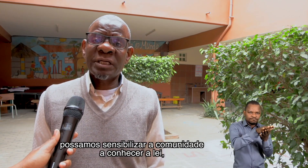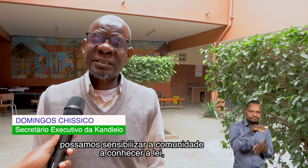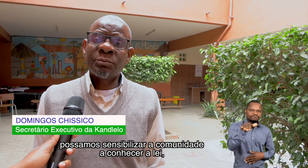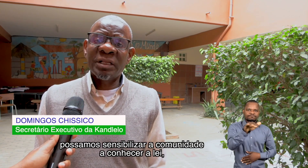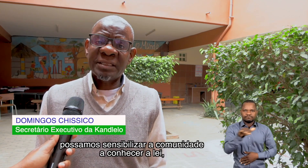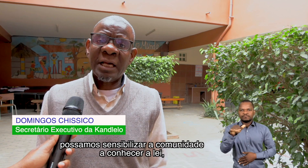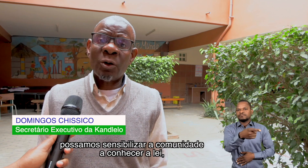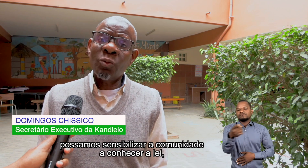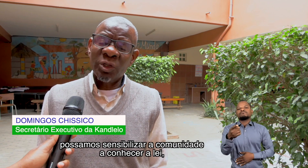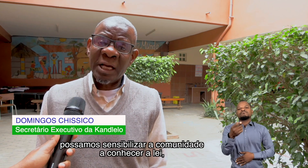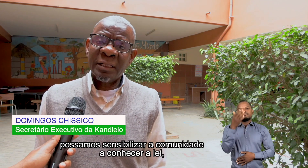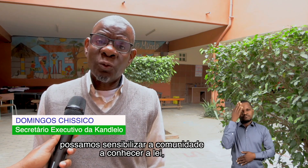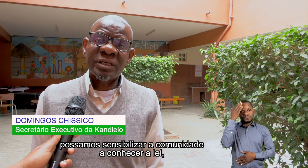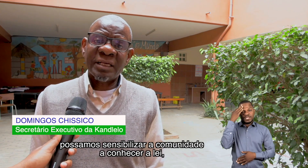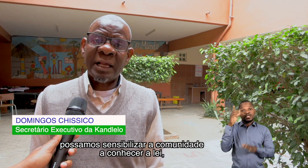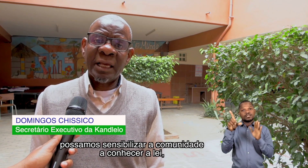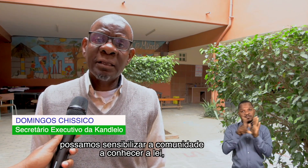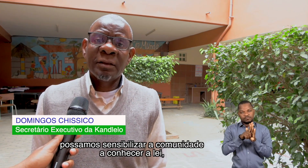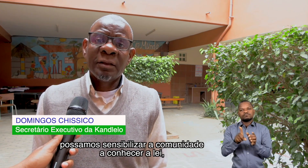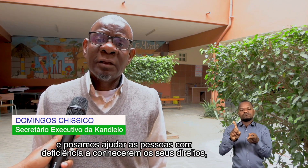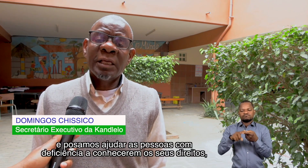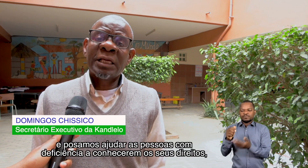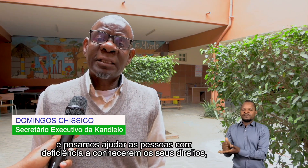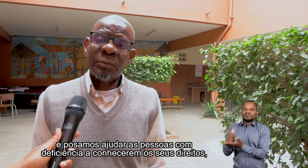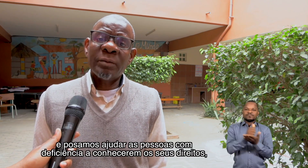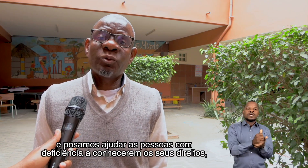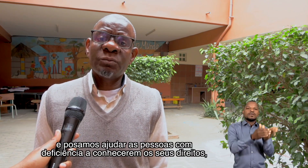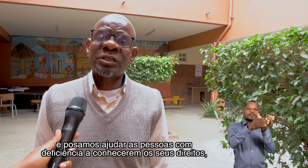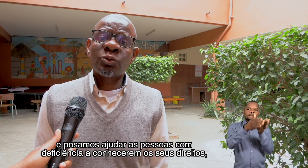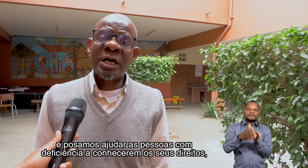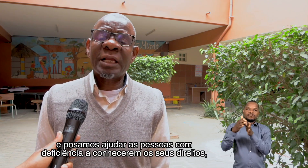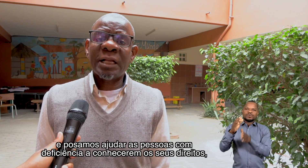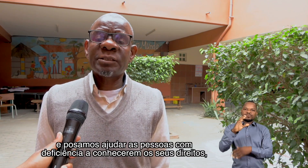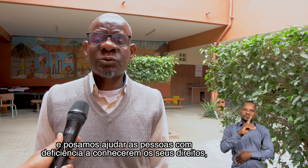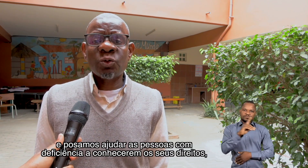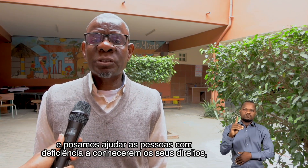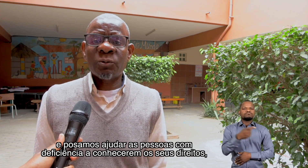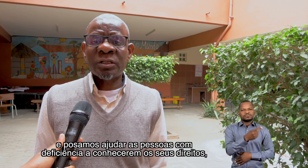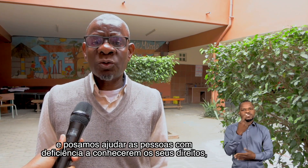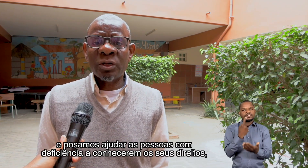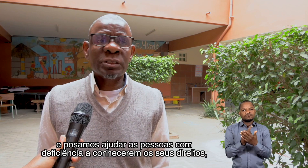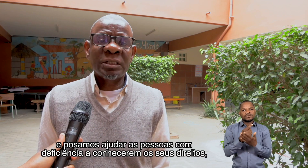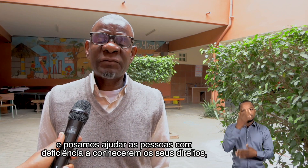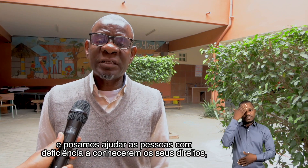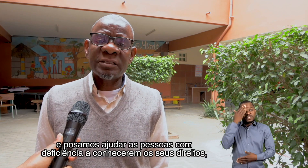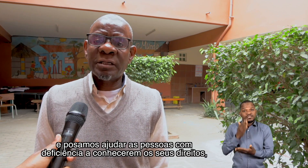sensibilizar a comunidade a conhecer a lei e que também podemos ajudar aquelas pessoas portadoras de deficiência